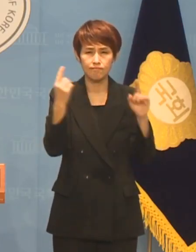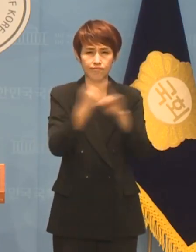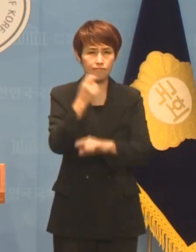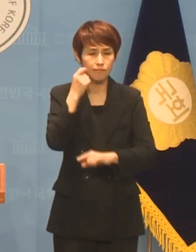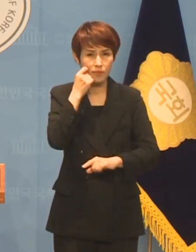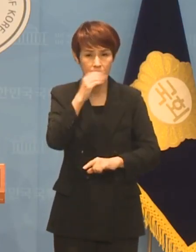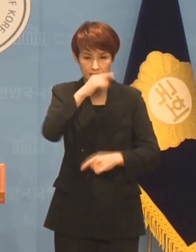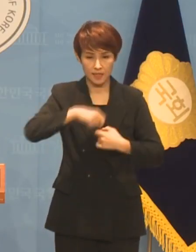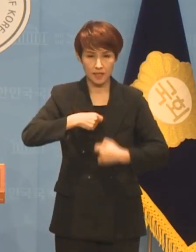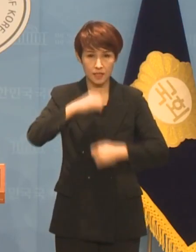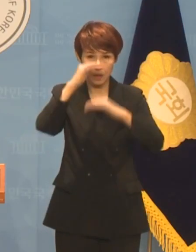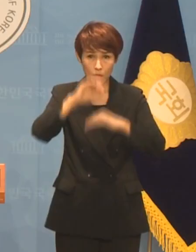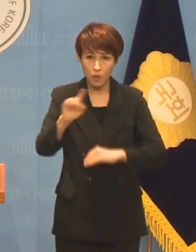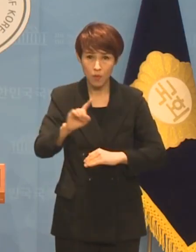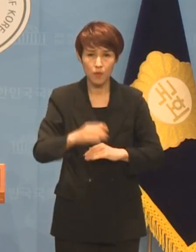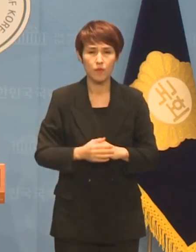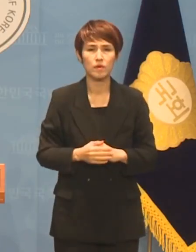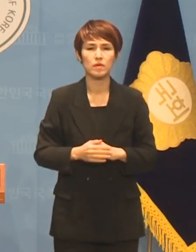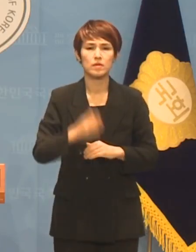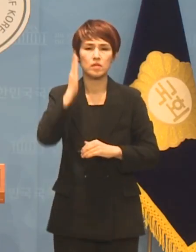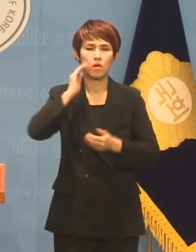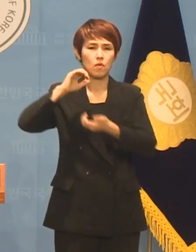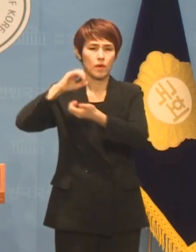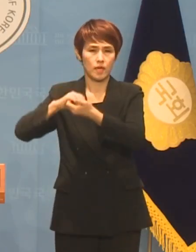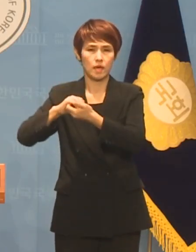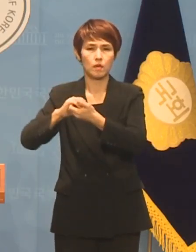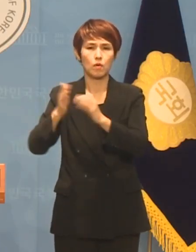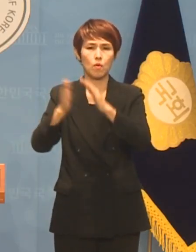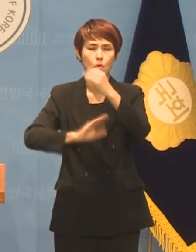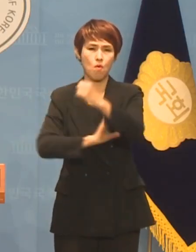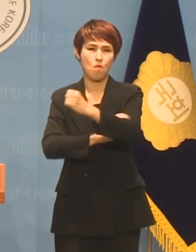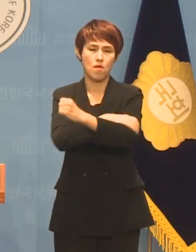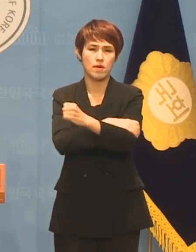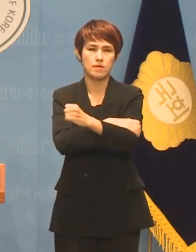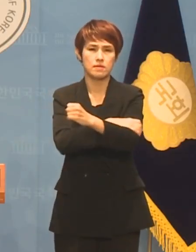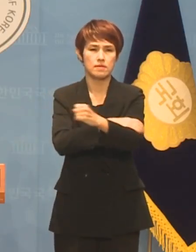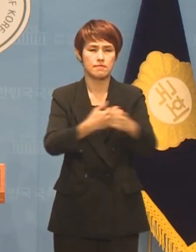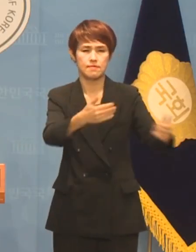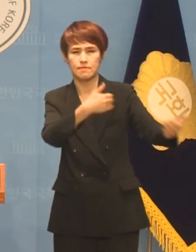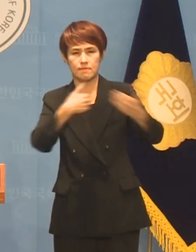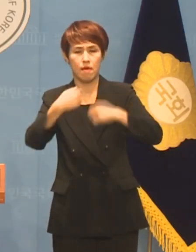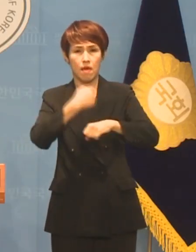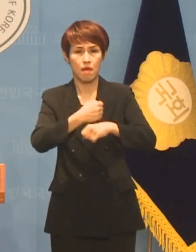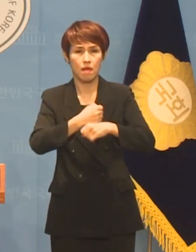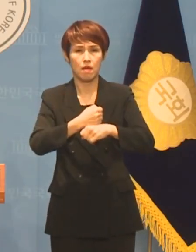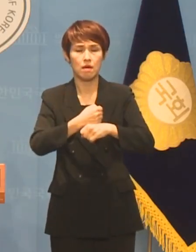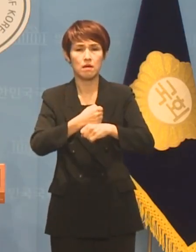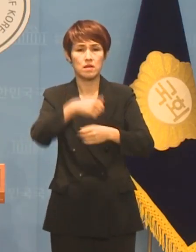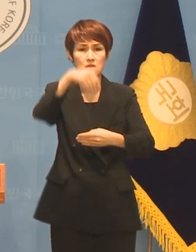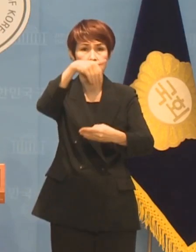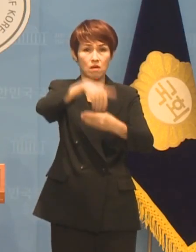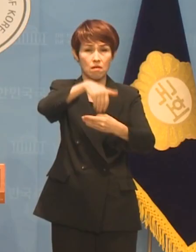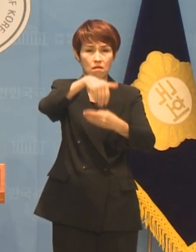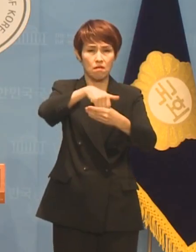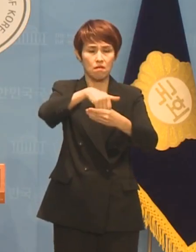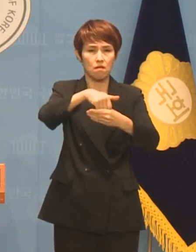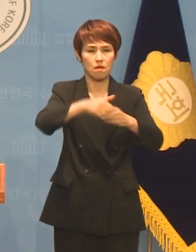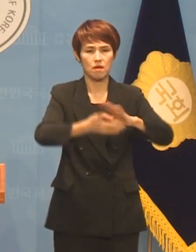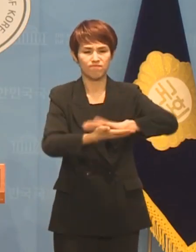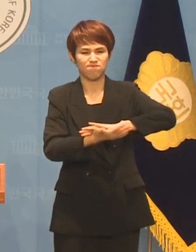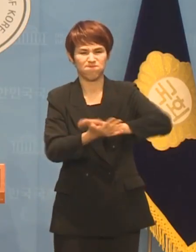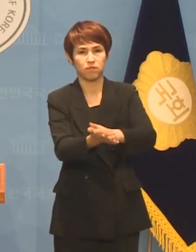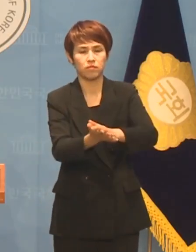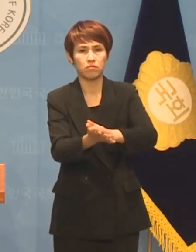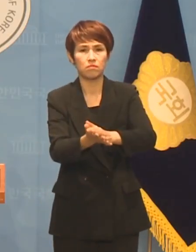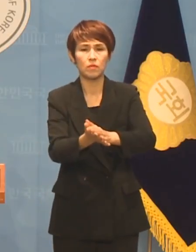청와대와 공권력의 조직적 개입을 통해 민주주의에 꽂힌 선거가 짓밟혔고